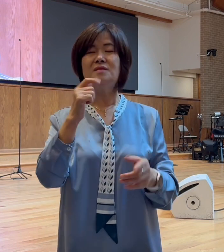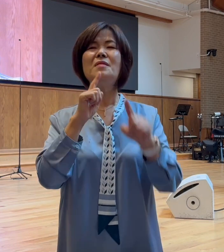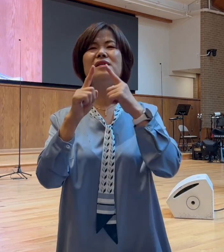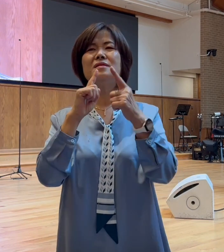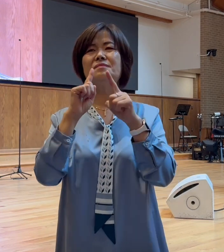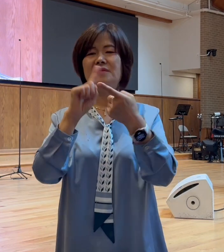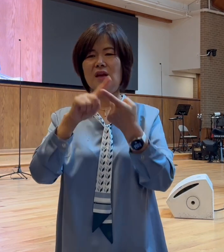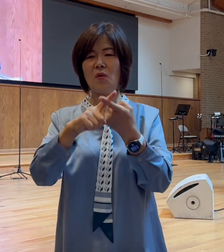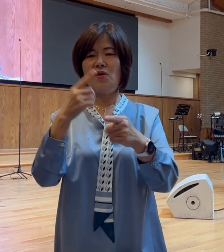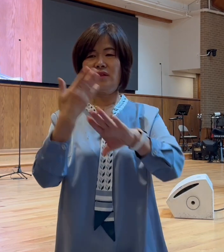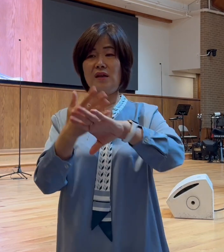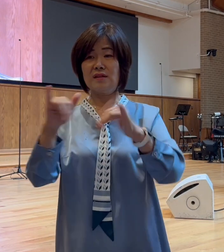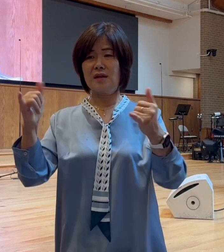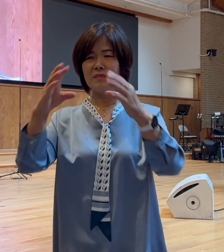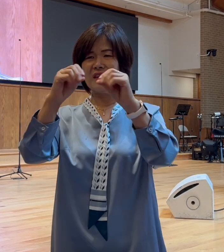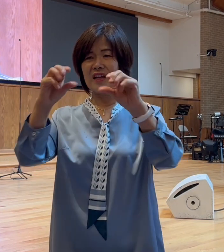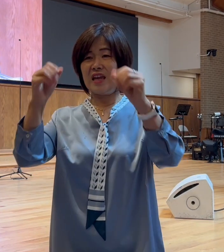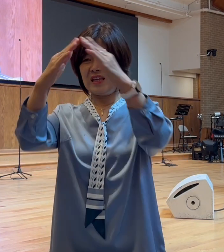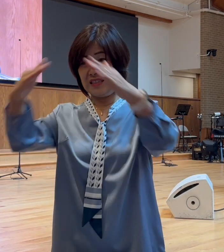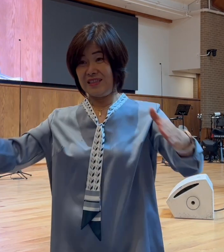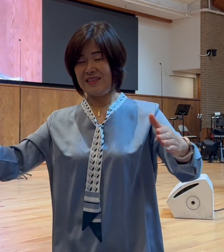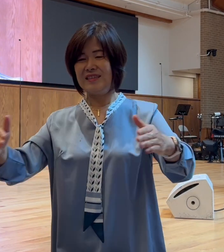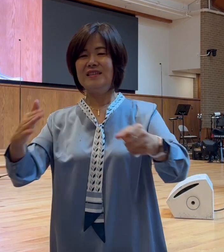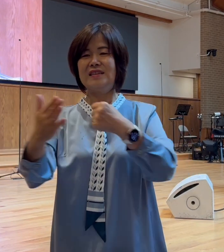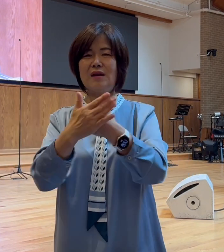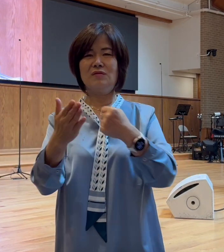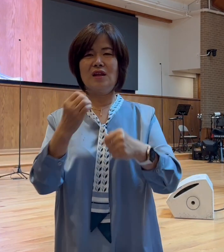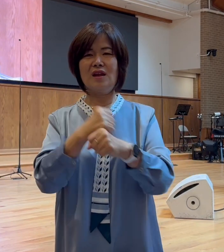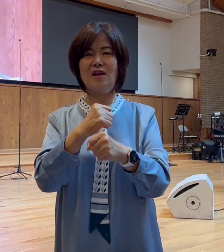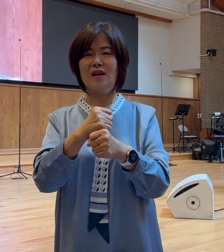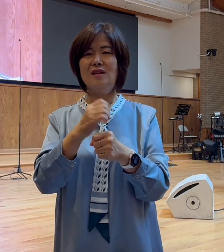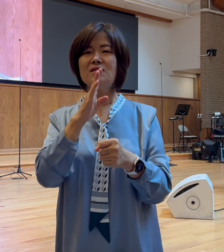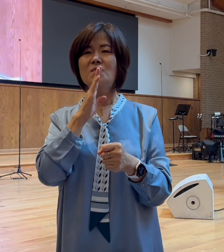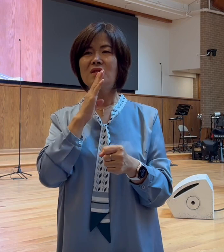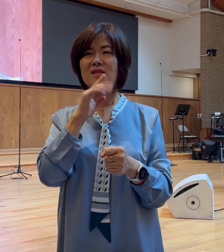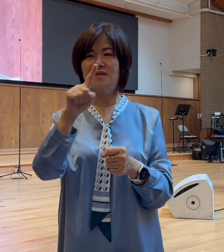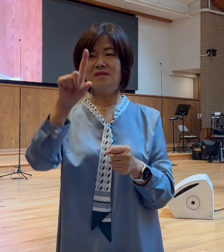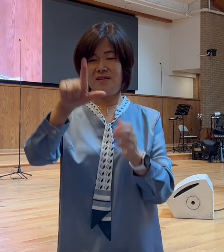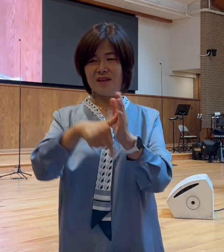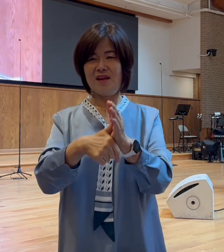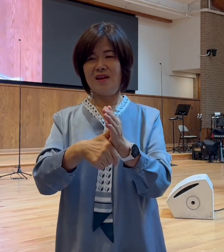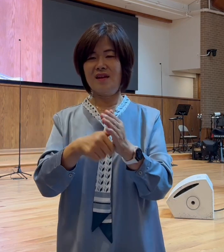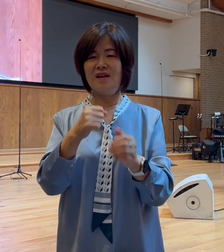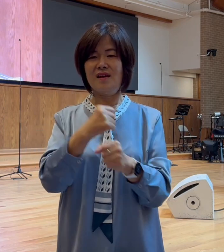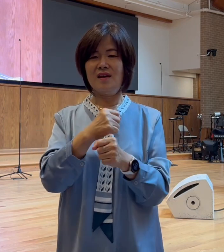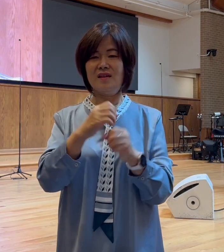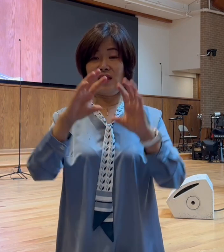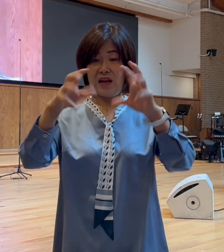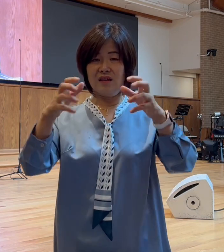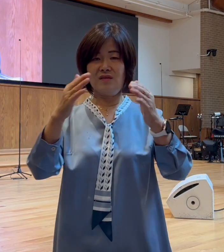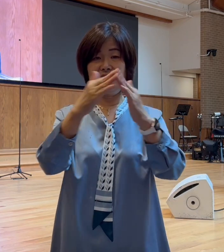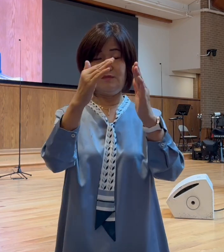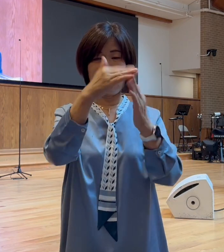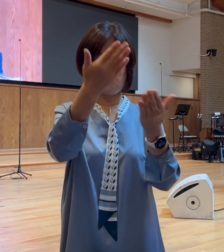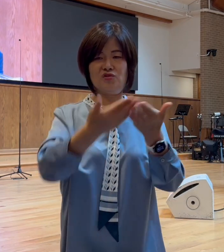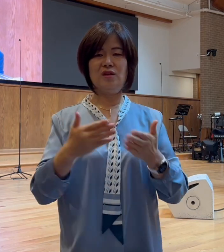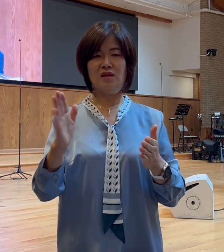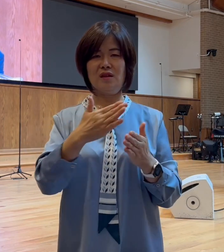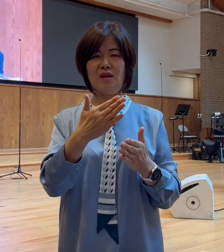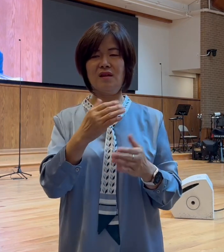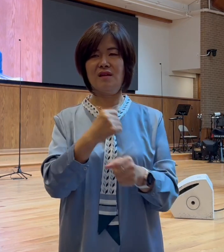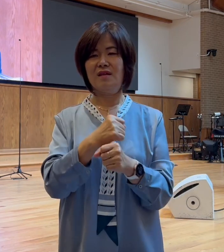해요. 남의 땅에 지니까 그냥 정부가 그때는 착했죠, 그죠? 땅을 줬는데 아무것도 없는